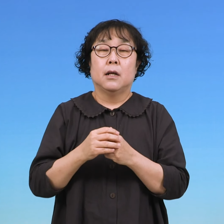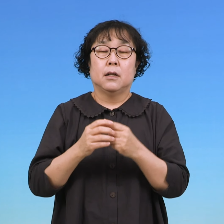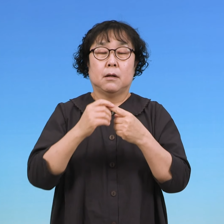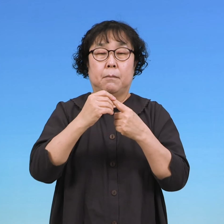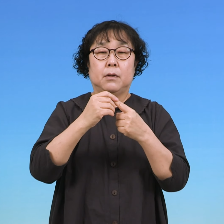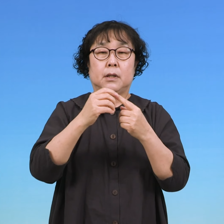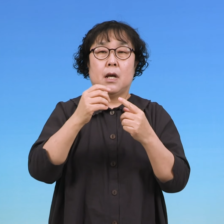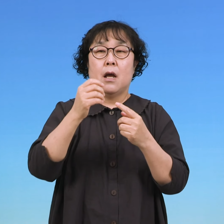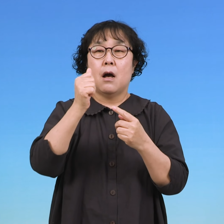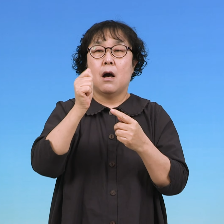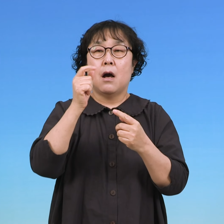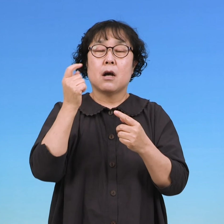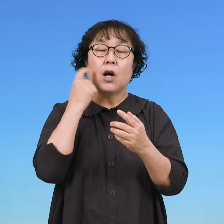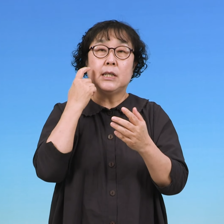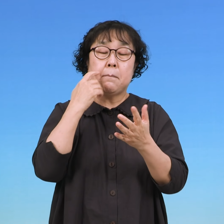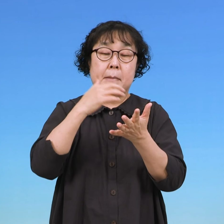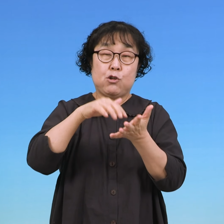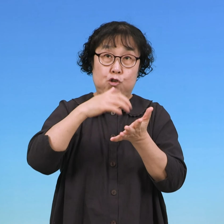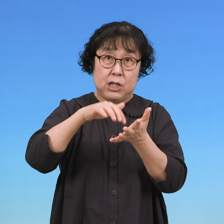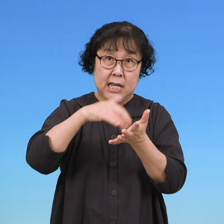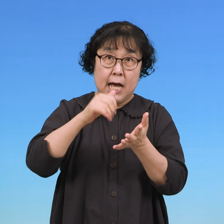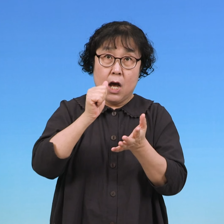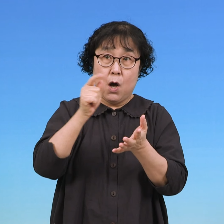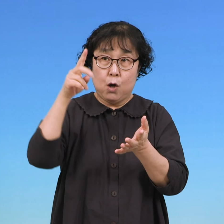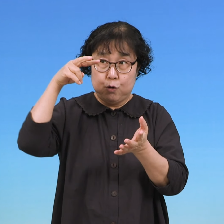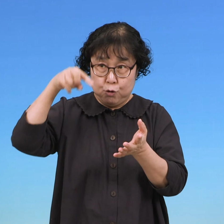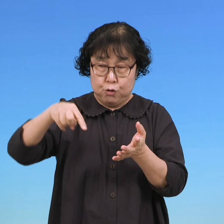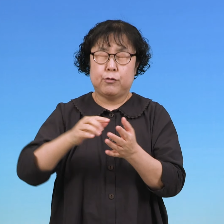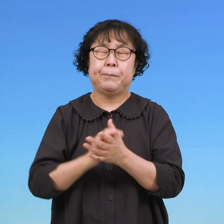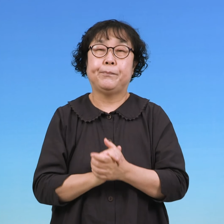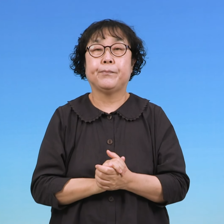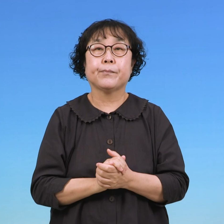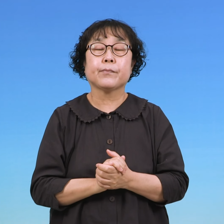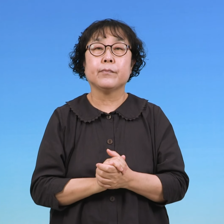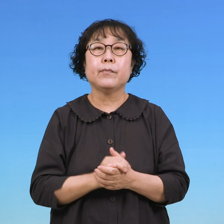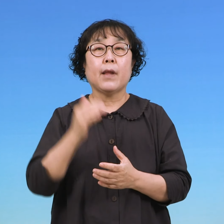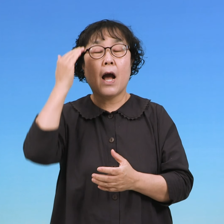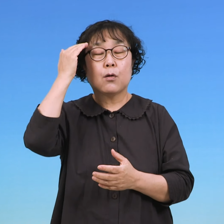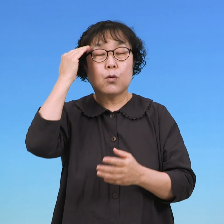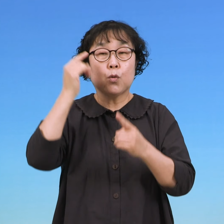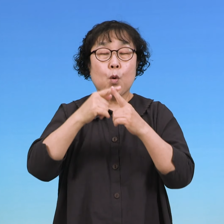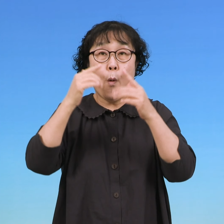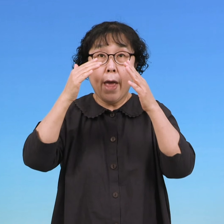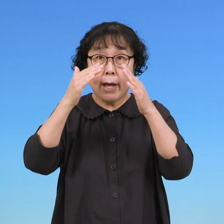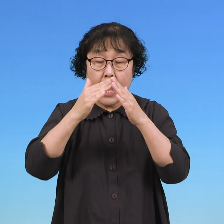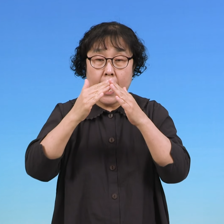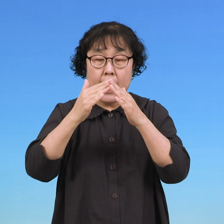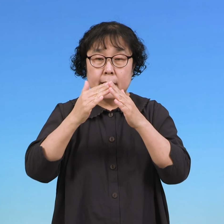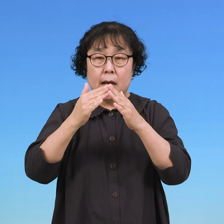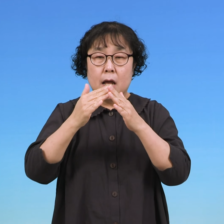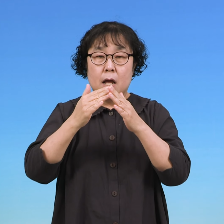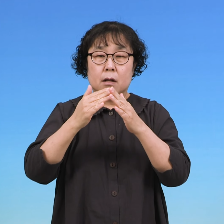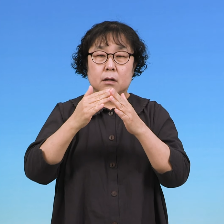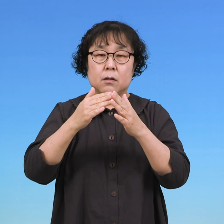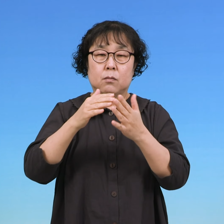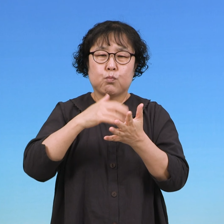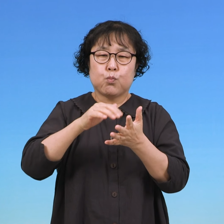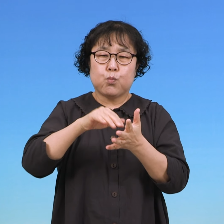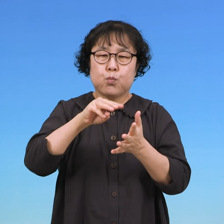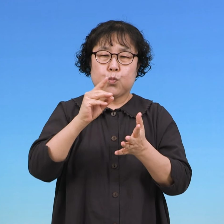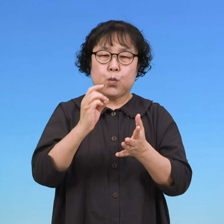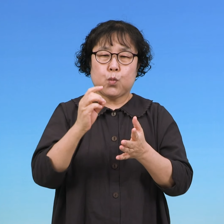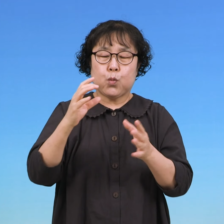바랍니다. 먼저 허수, 이렇게 설명하십니다. 허수는 한국교회가 그동안 통계에